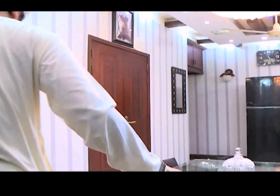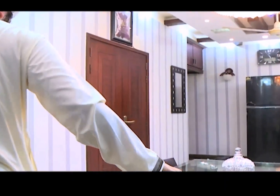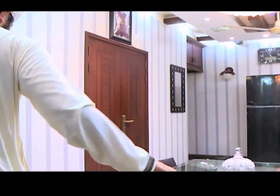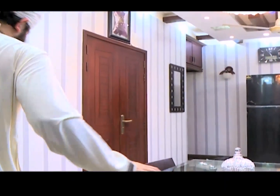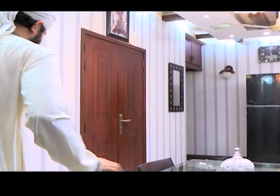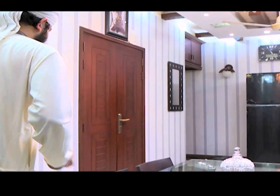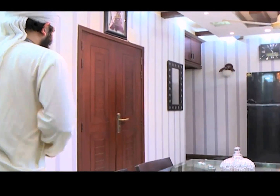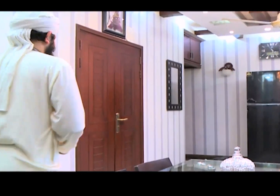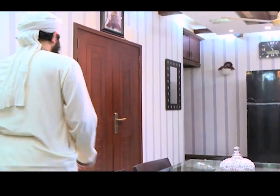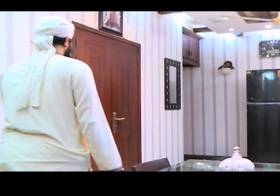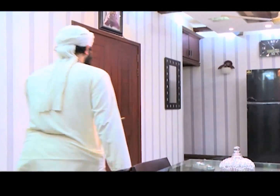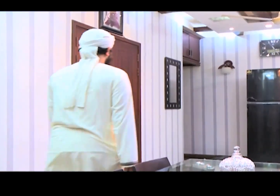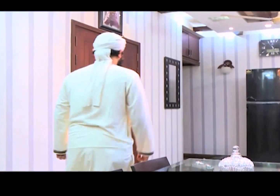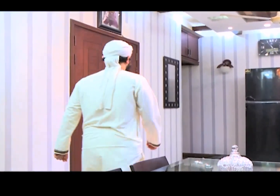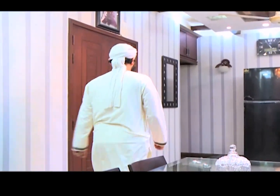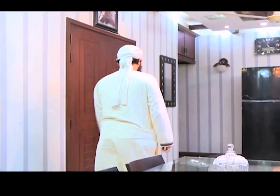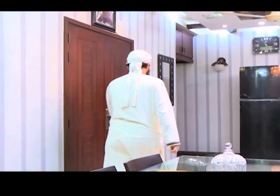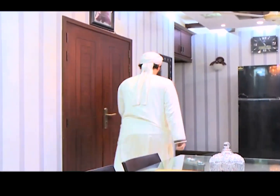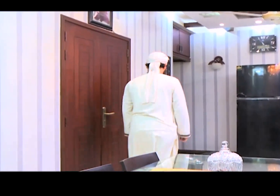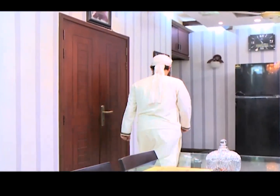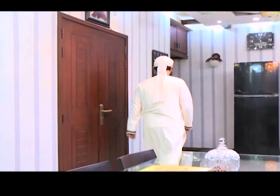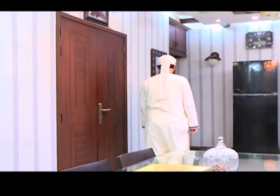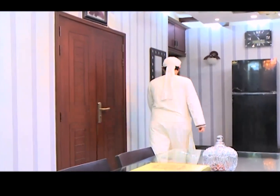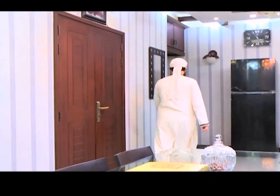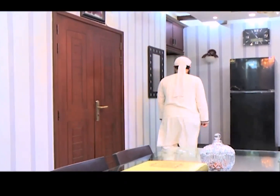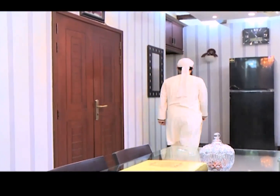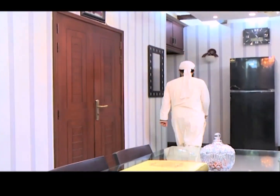درس محبت دیتا ہے